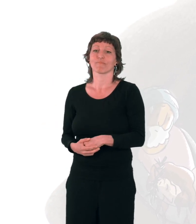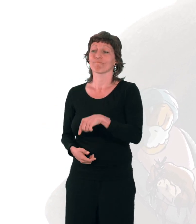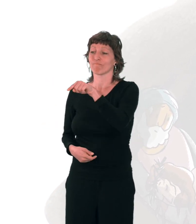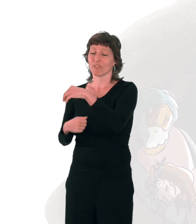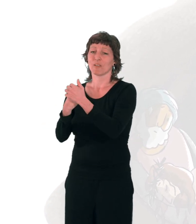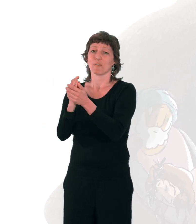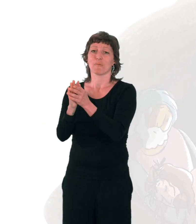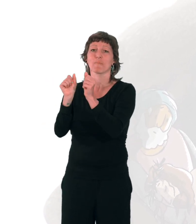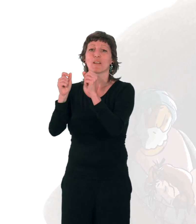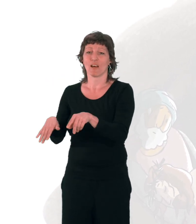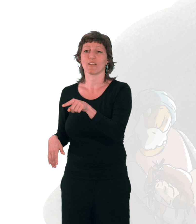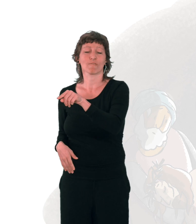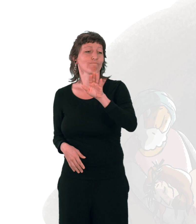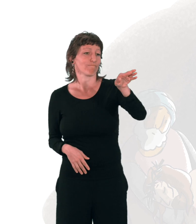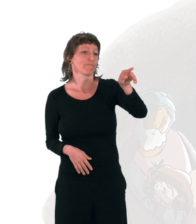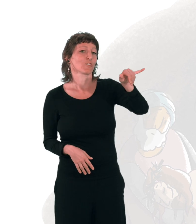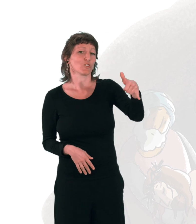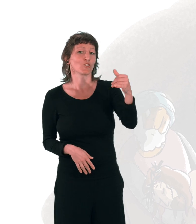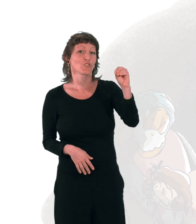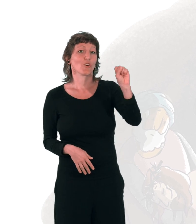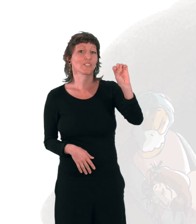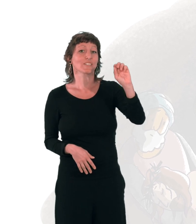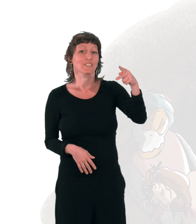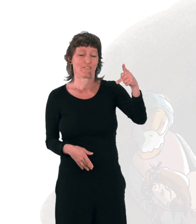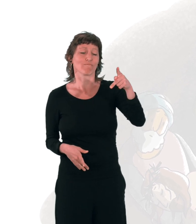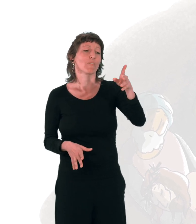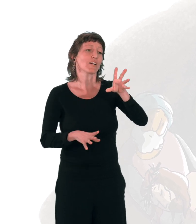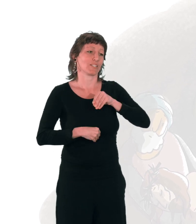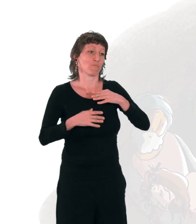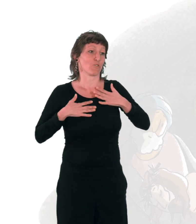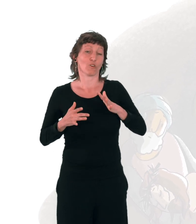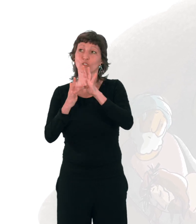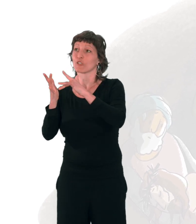puis Pilate permet à Joseph de prendre le corps de Jésus.